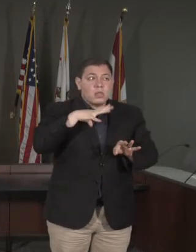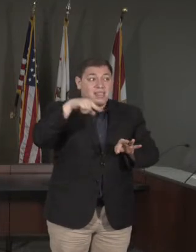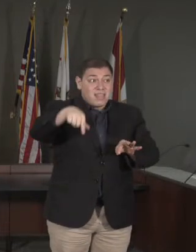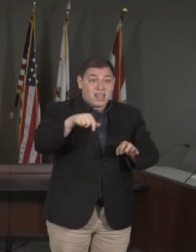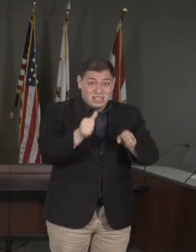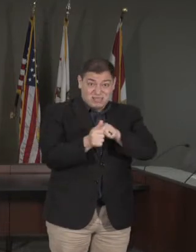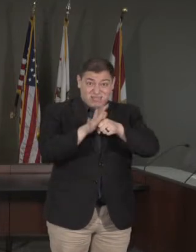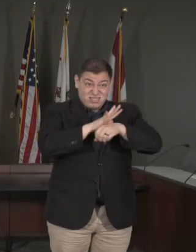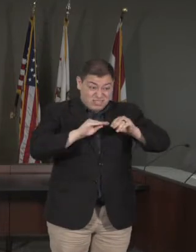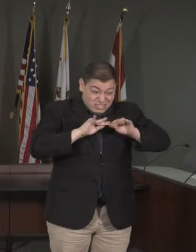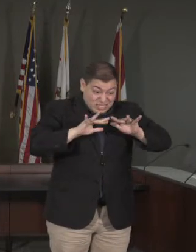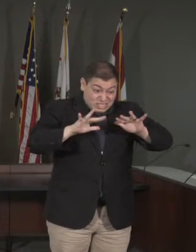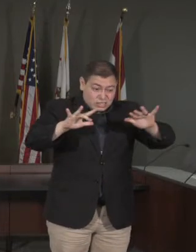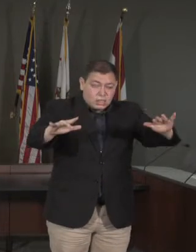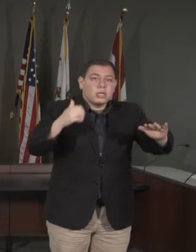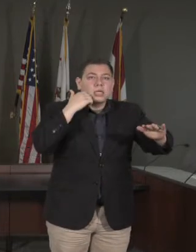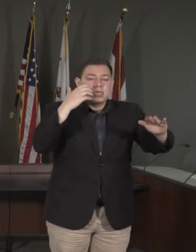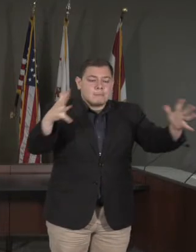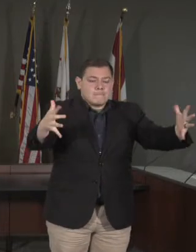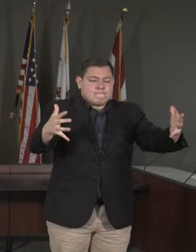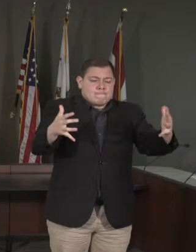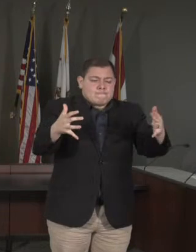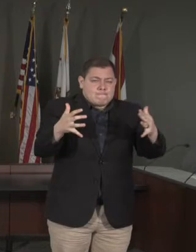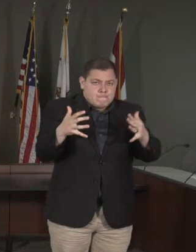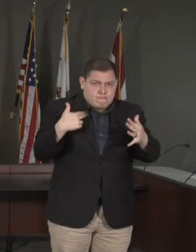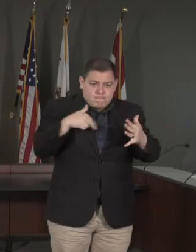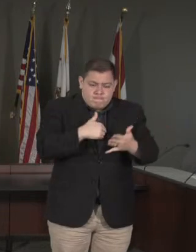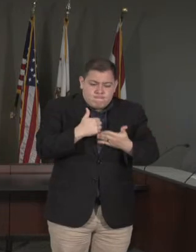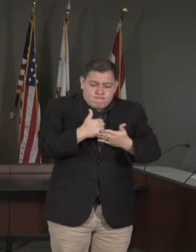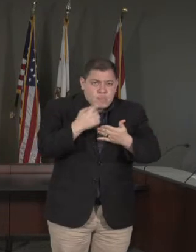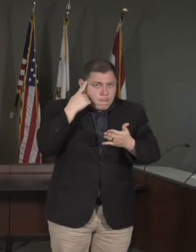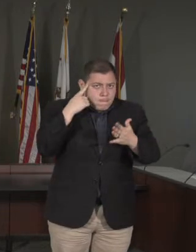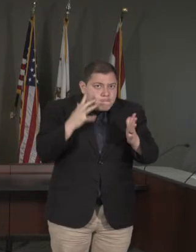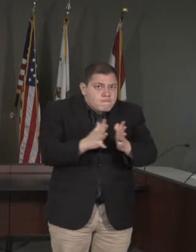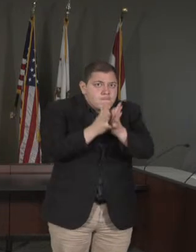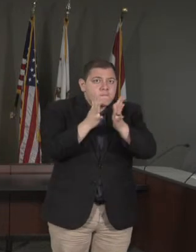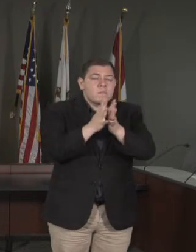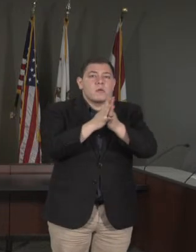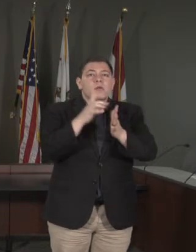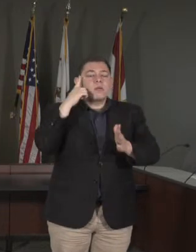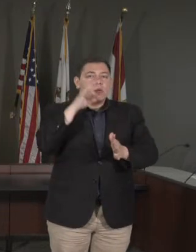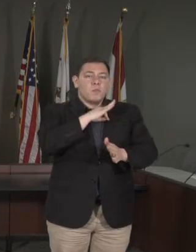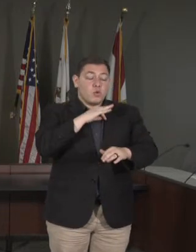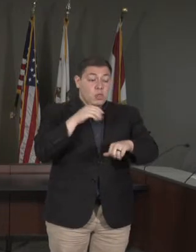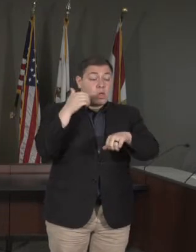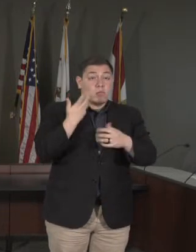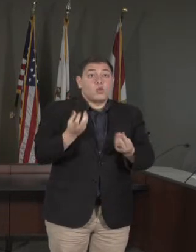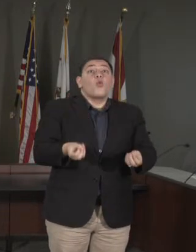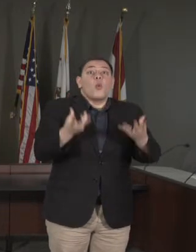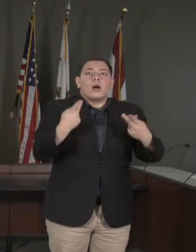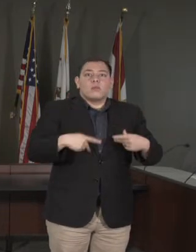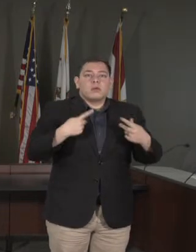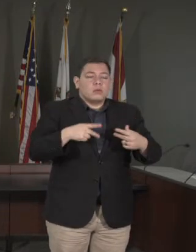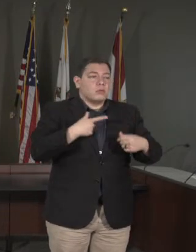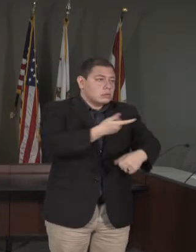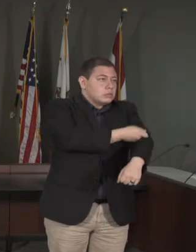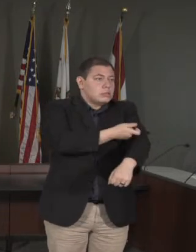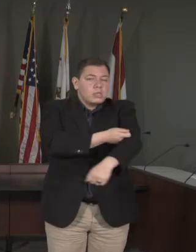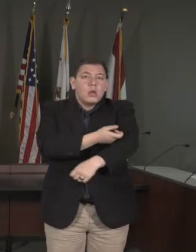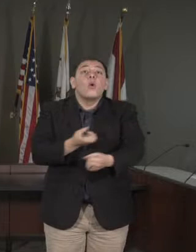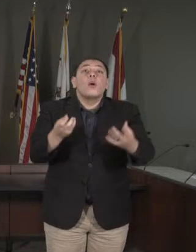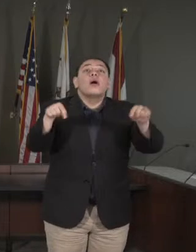Este modelo de equidad ha sido muy exitoso y nos ha ayudado a salir adelante de la pandemia. En cuanto a los números de vacunación en la comunidad